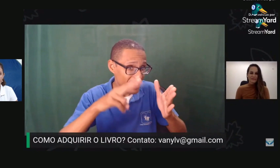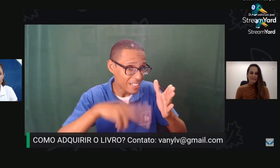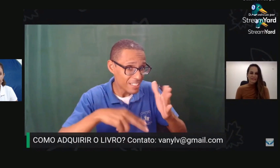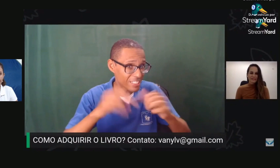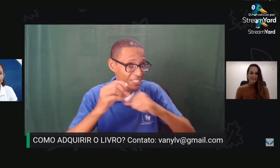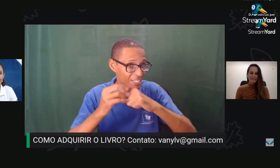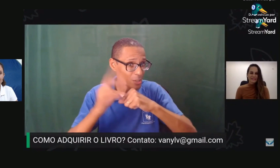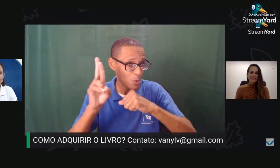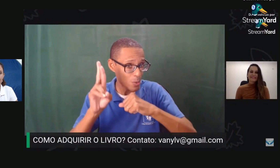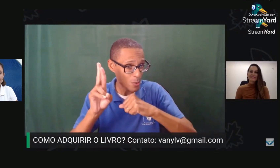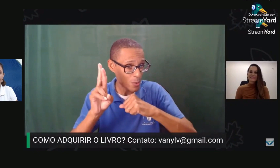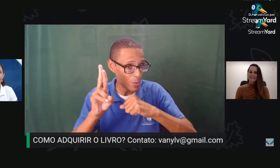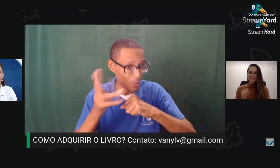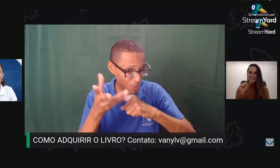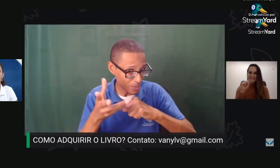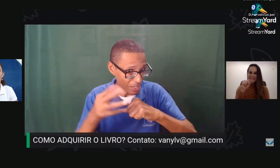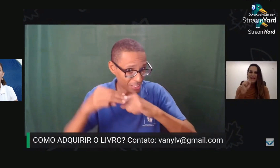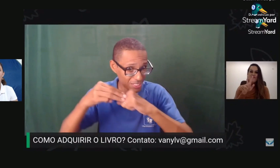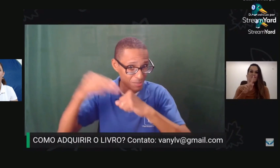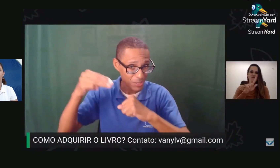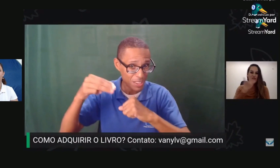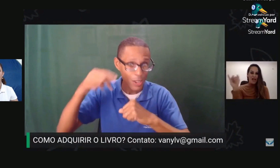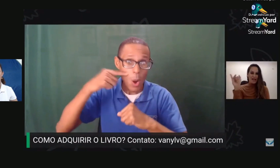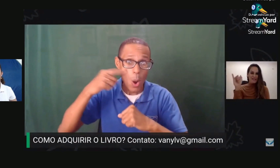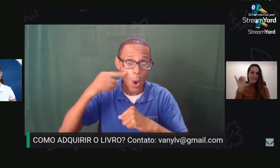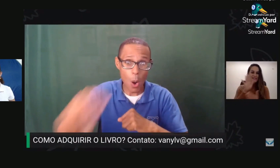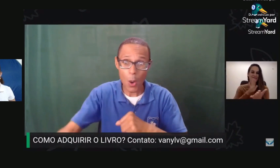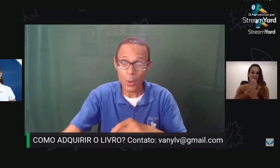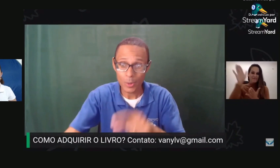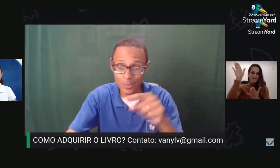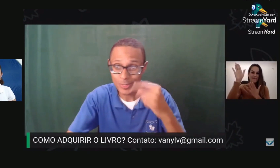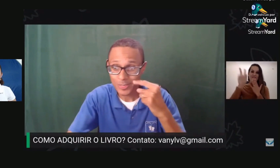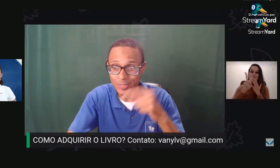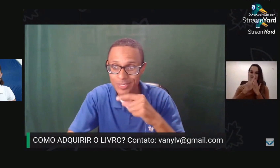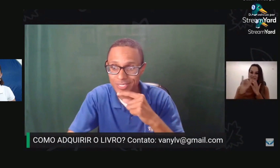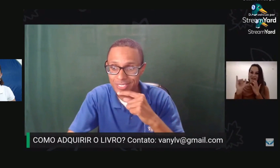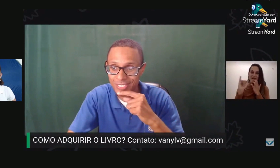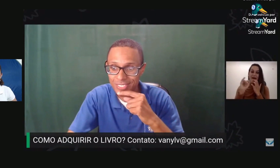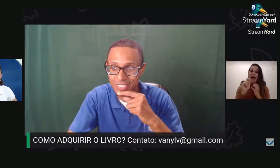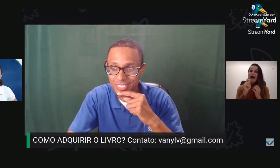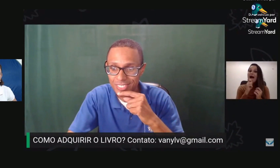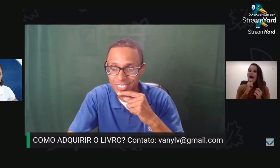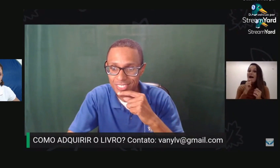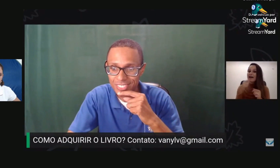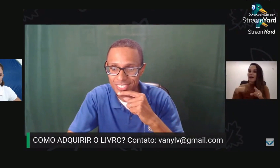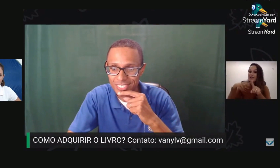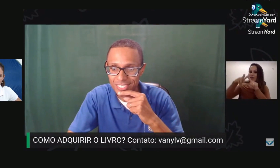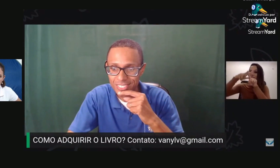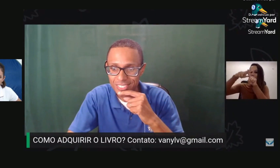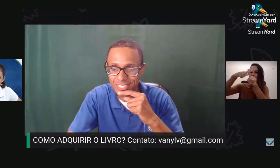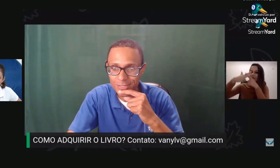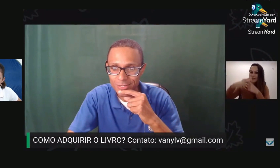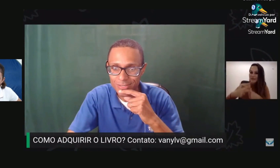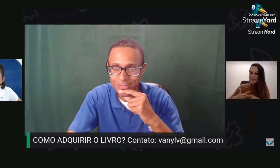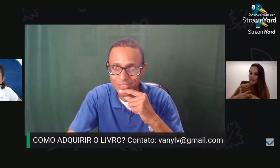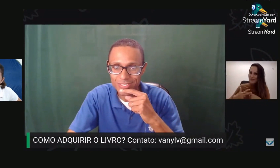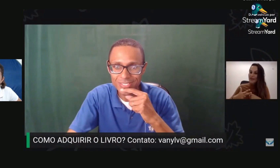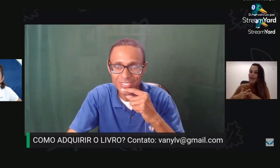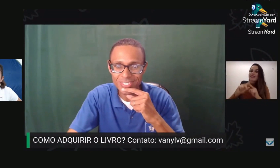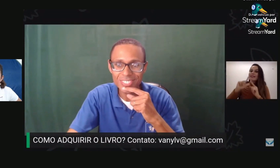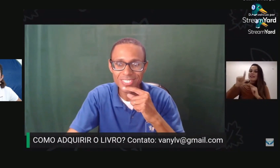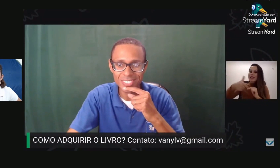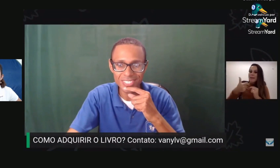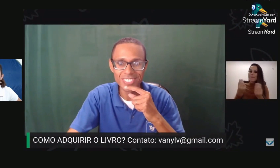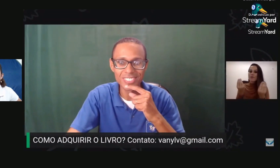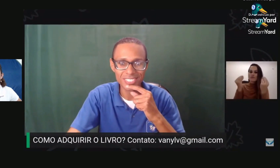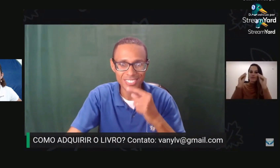tem curiosidade, né, para ler, então, a sua dissertação de mestrado, nós temos, então, aqui o link. A